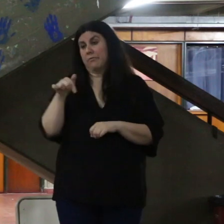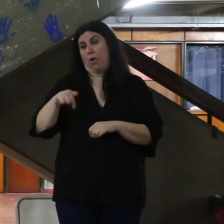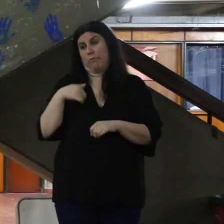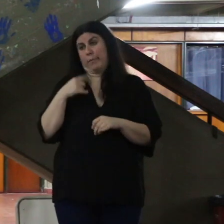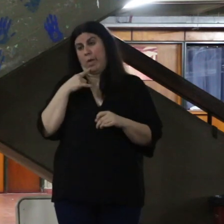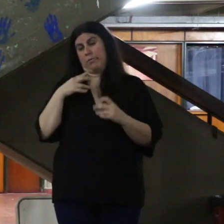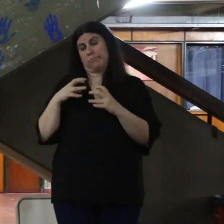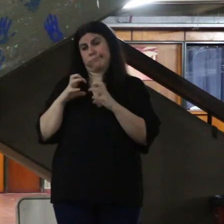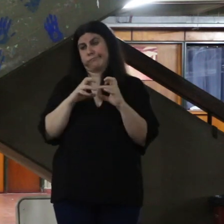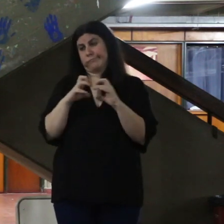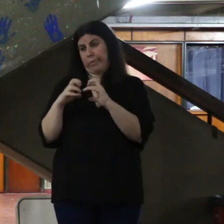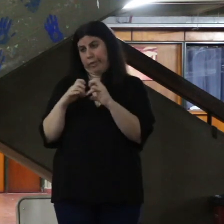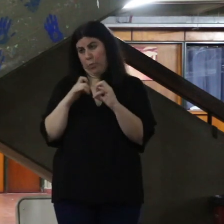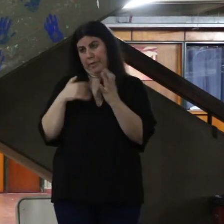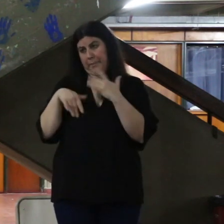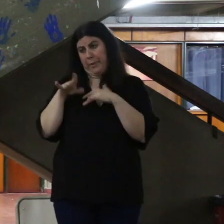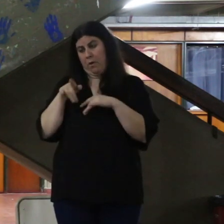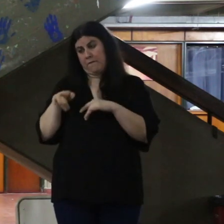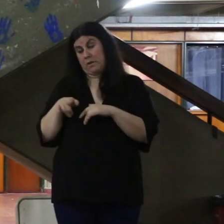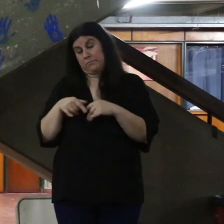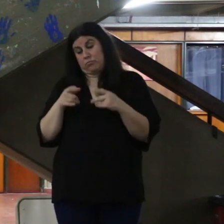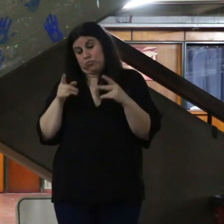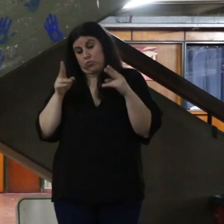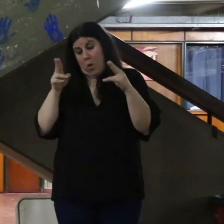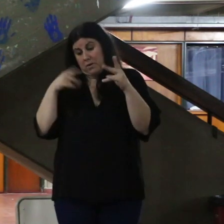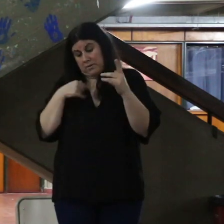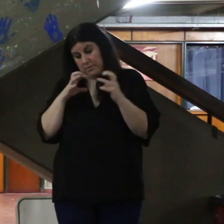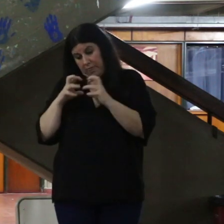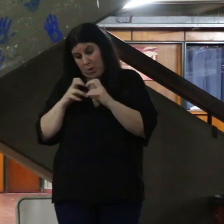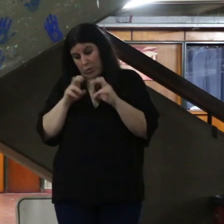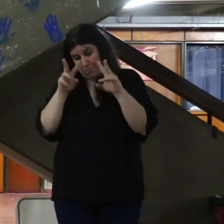discutiendo bastante, por suerte.